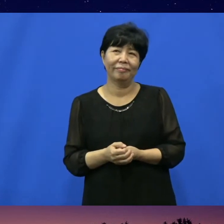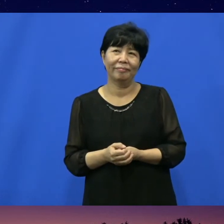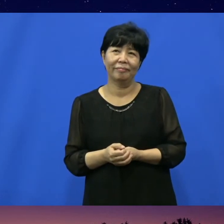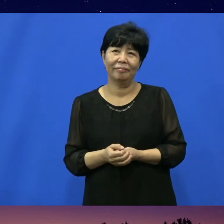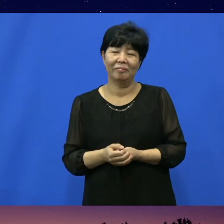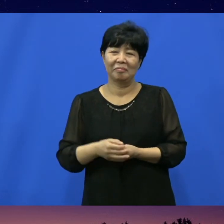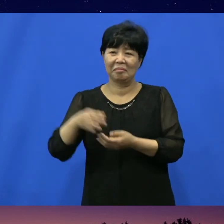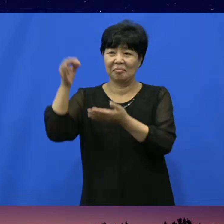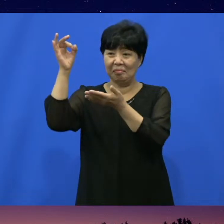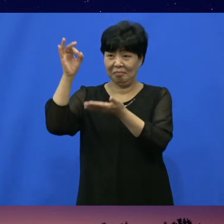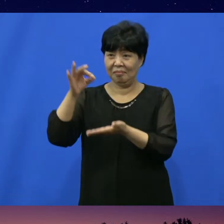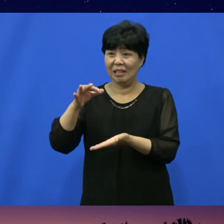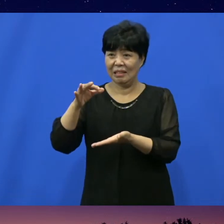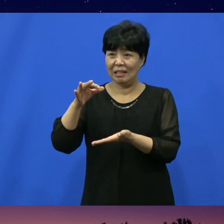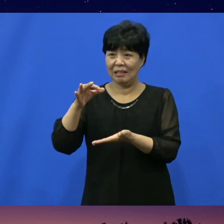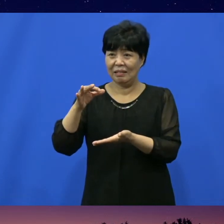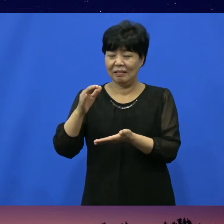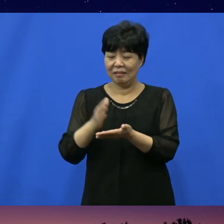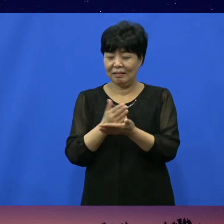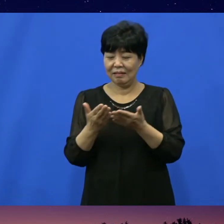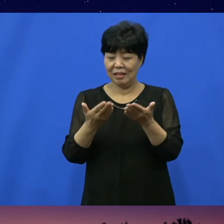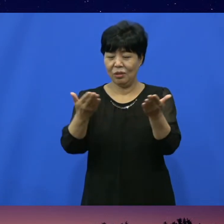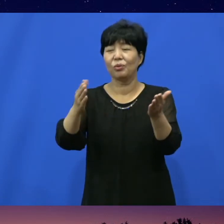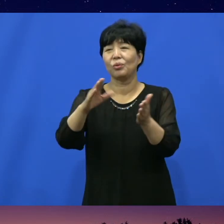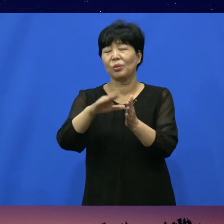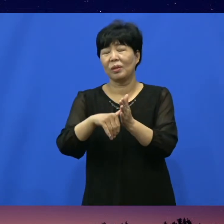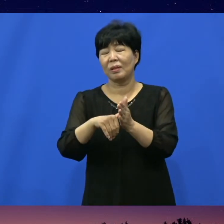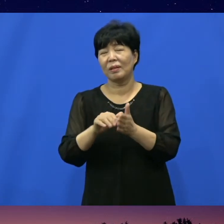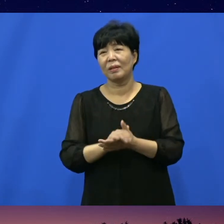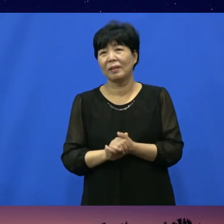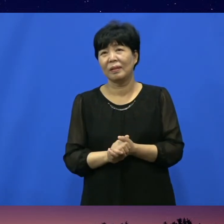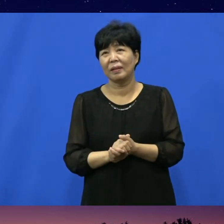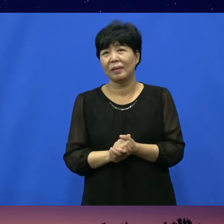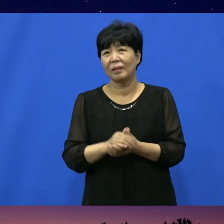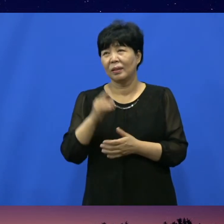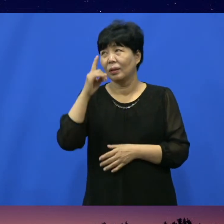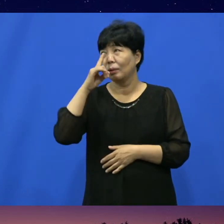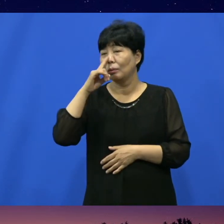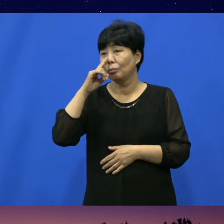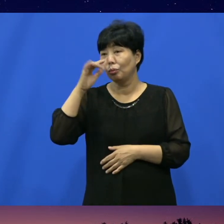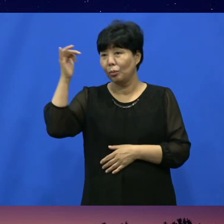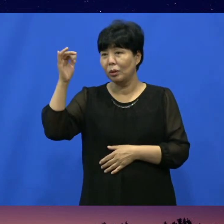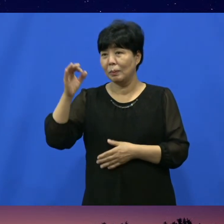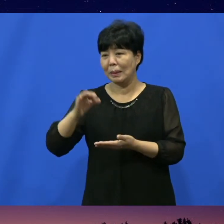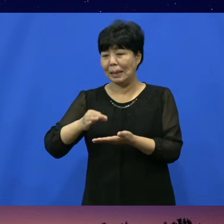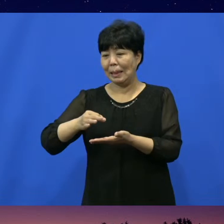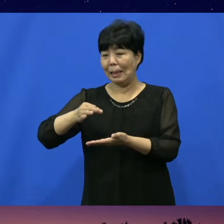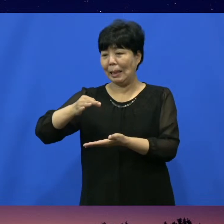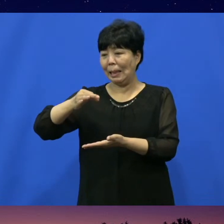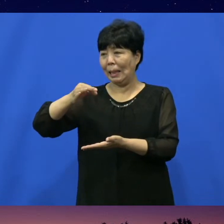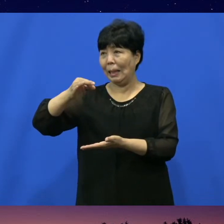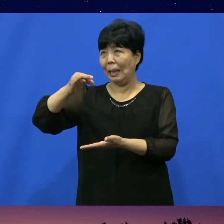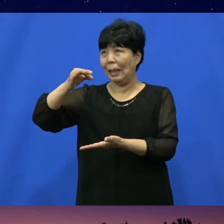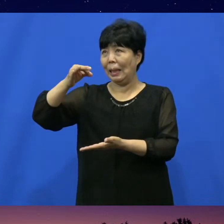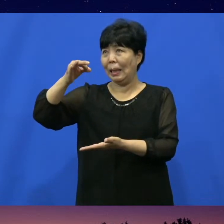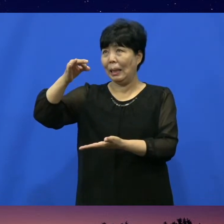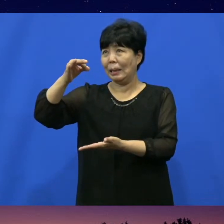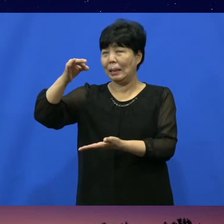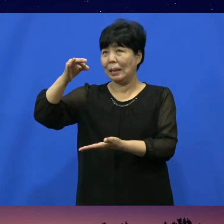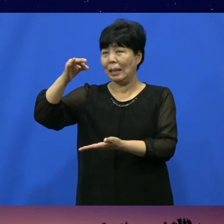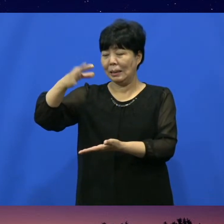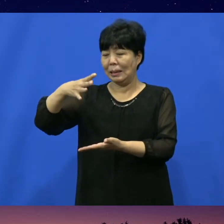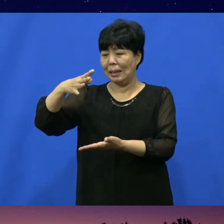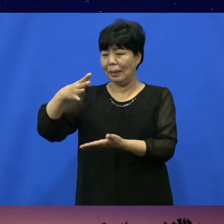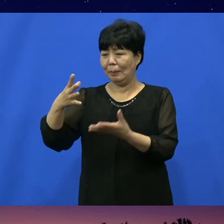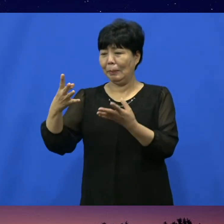유산 문제가 요즘 많이 관건이 돼요. 그 부모님의 재산이 많은 분들은 하여튼 은혜를 많이